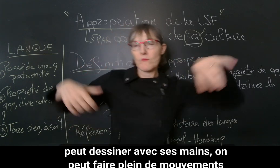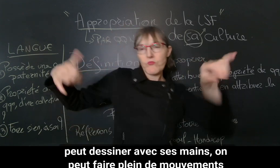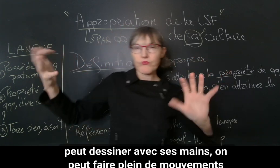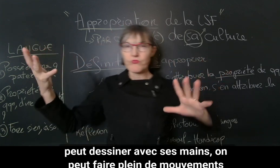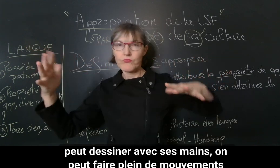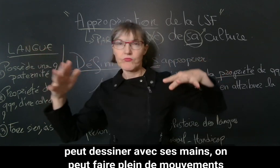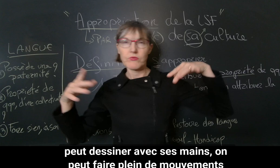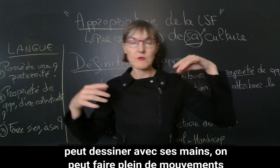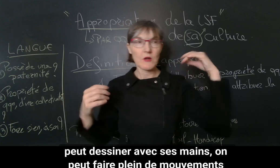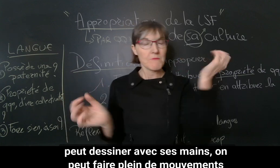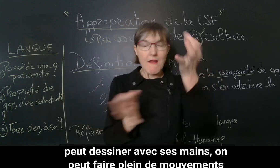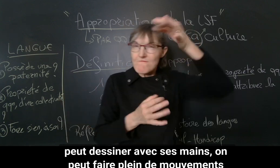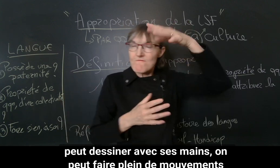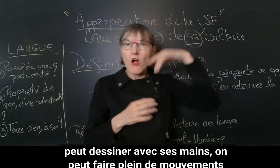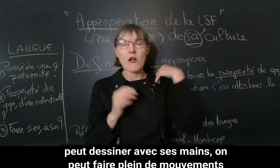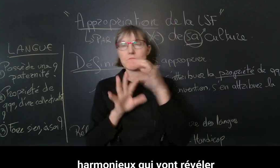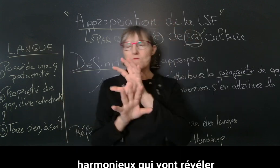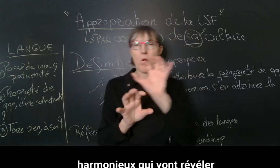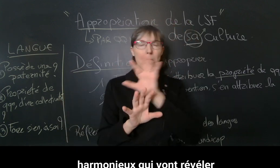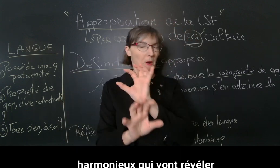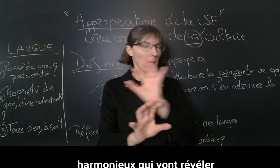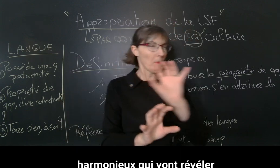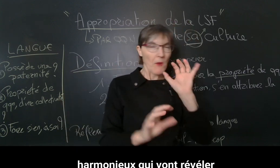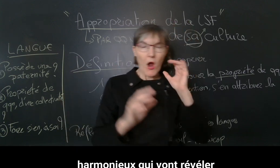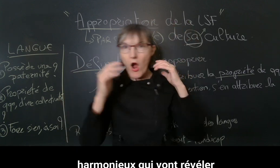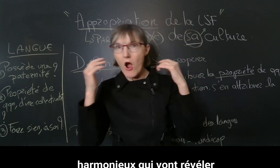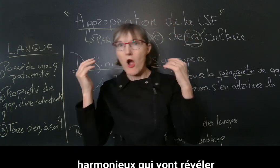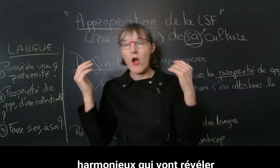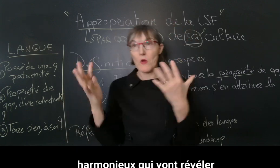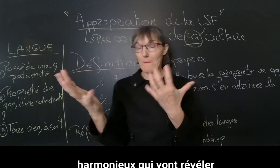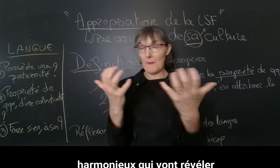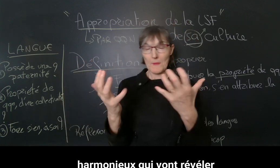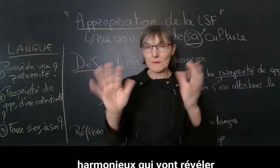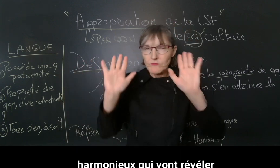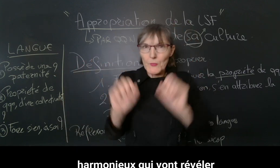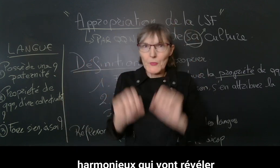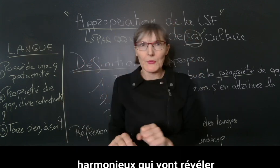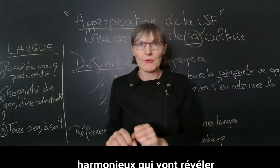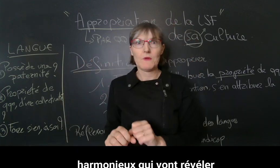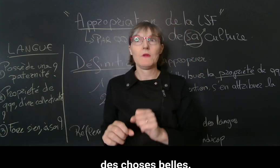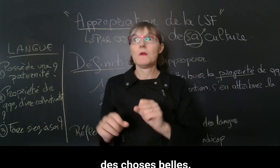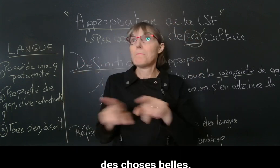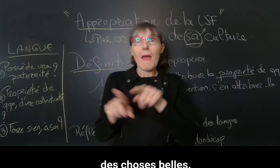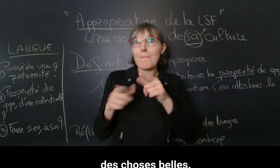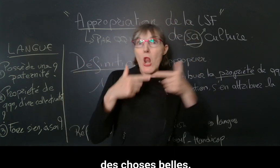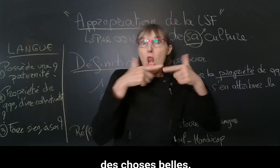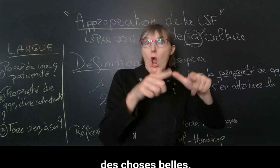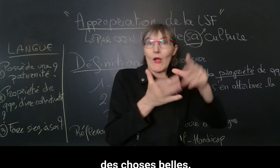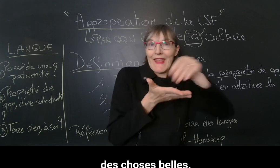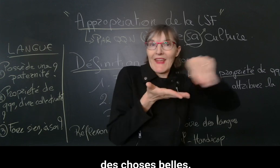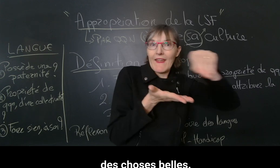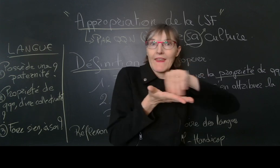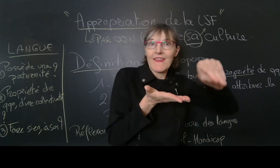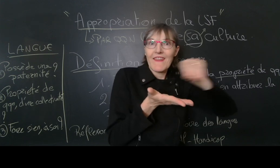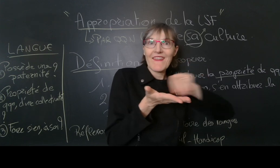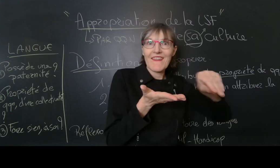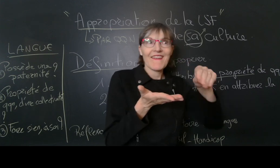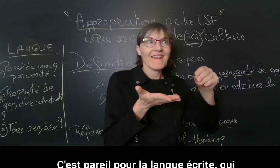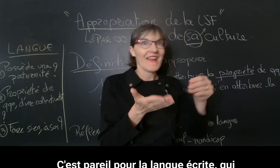mains en fait on peut faire plein de mouvements harmonieux qui vont révéler des choses belles en fait c'est